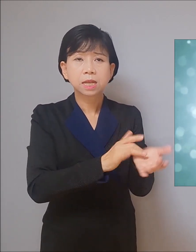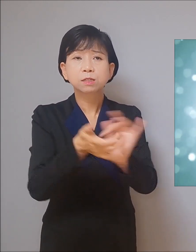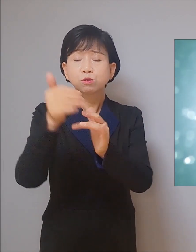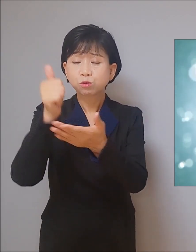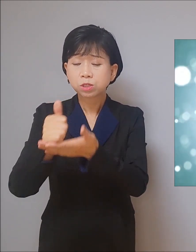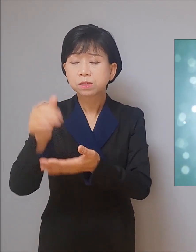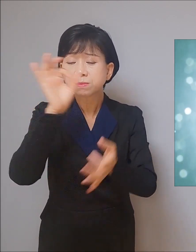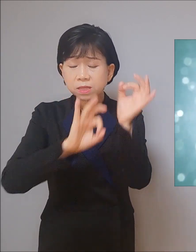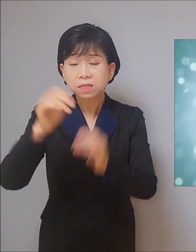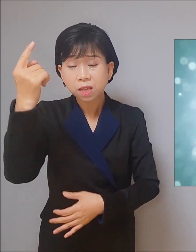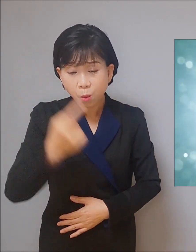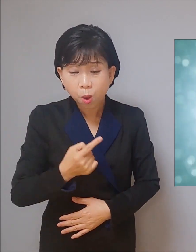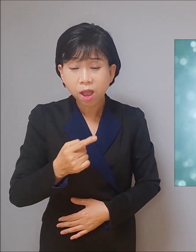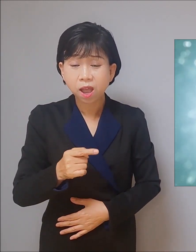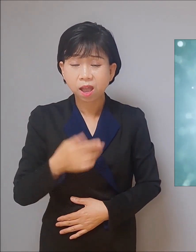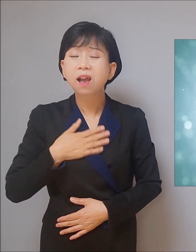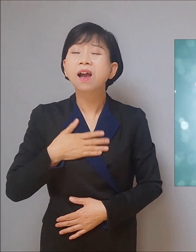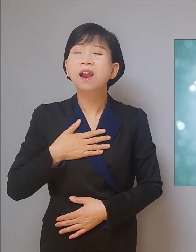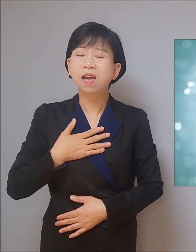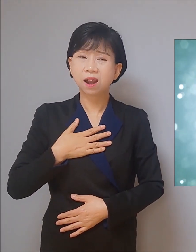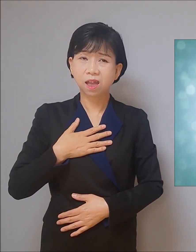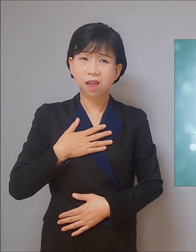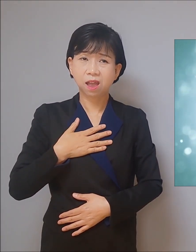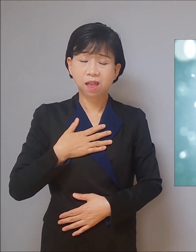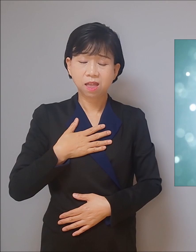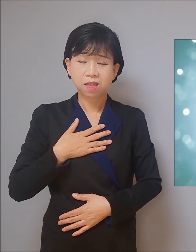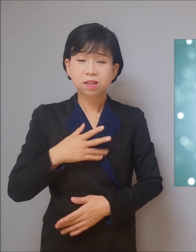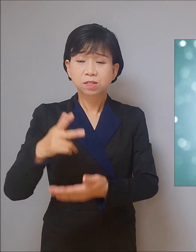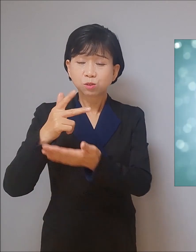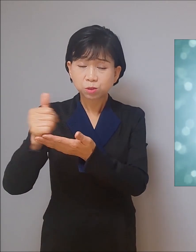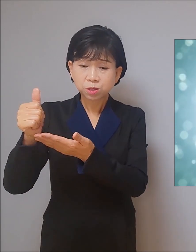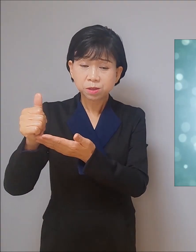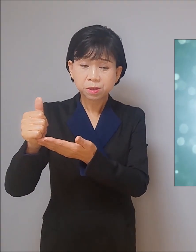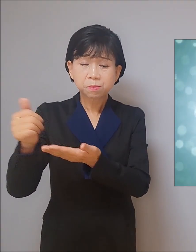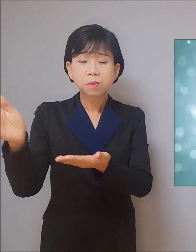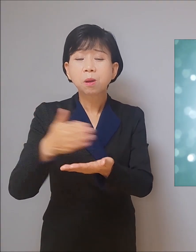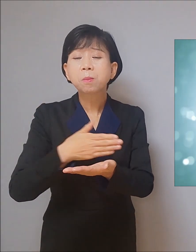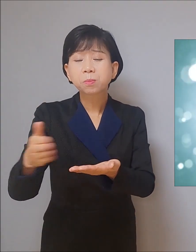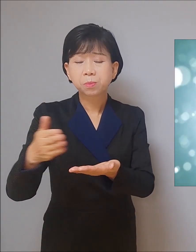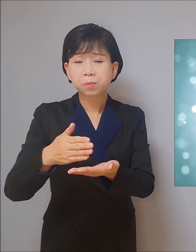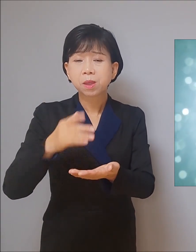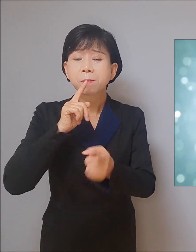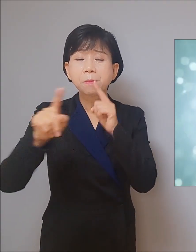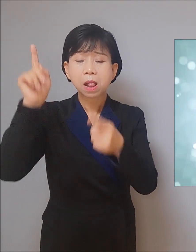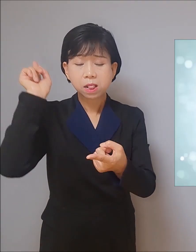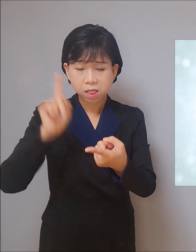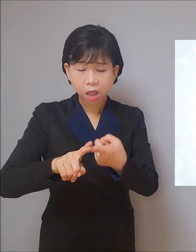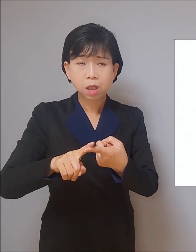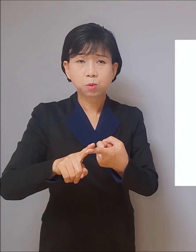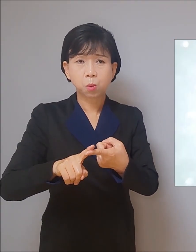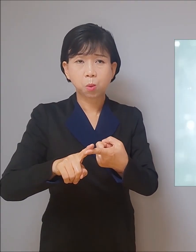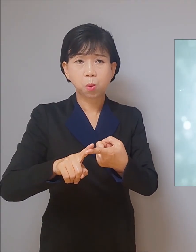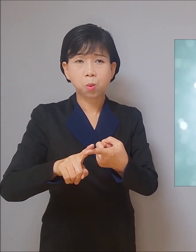찾는 줄을 내가 아노라. 그가 여기 계시지 않고 그가 말씀하시던 대로